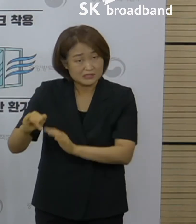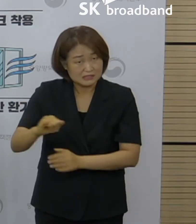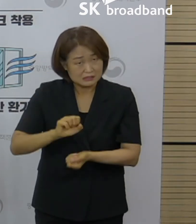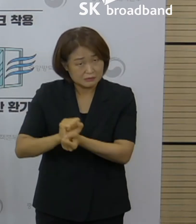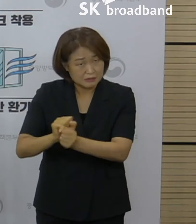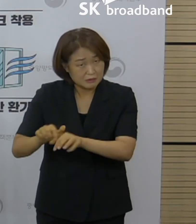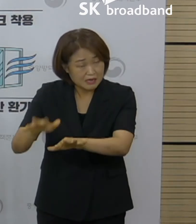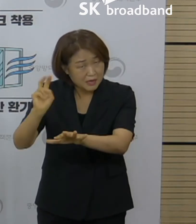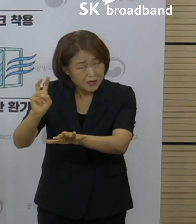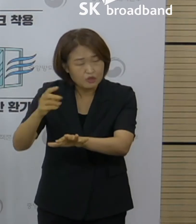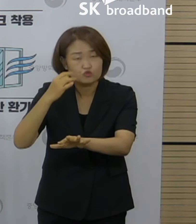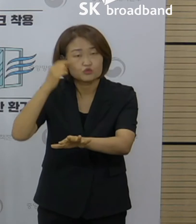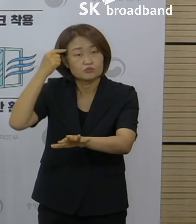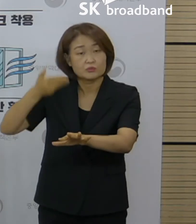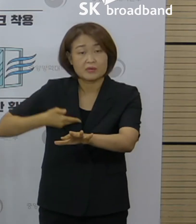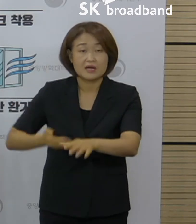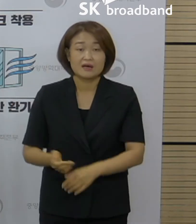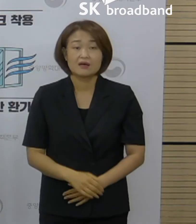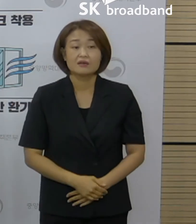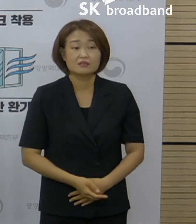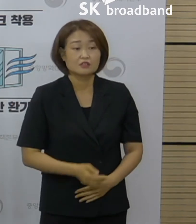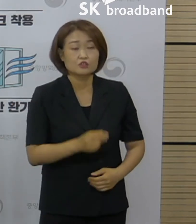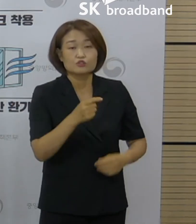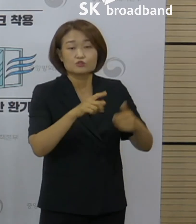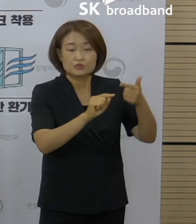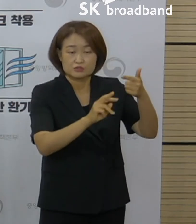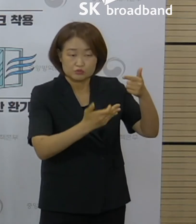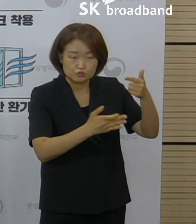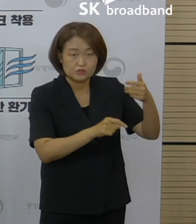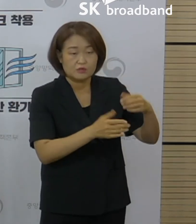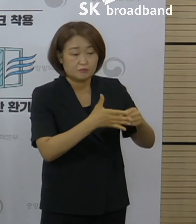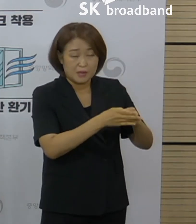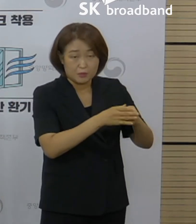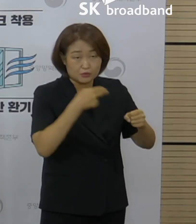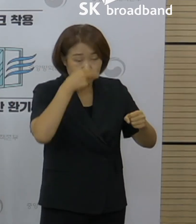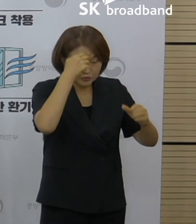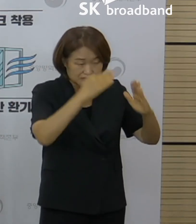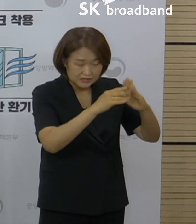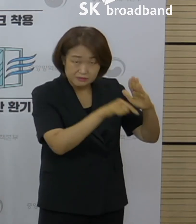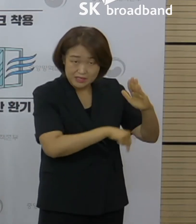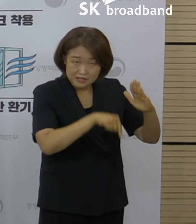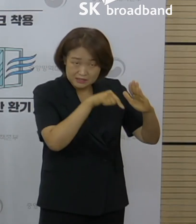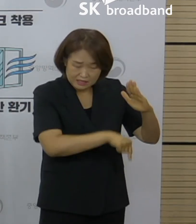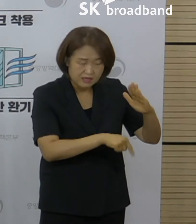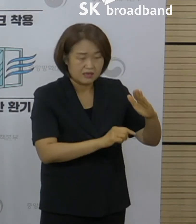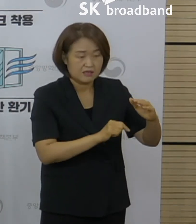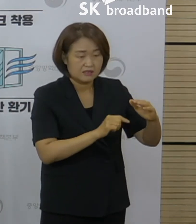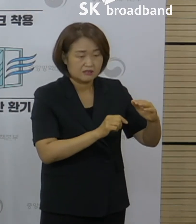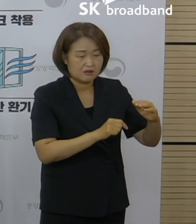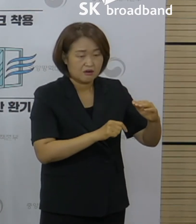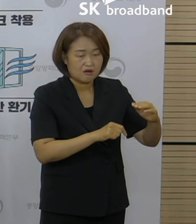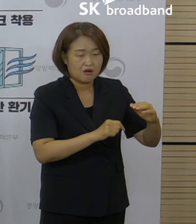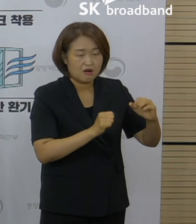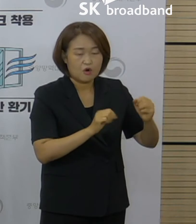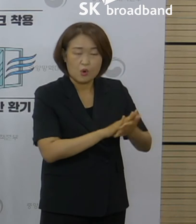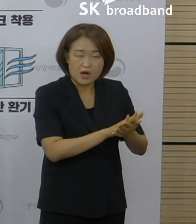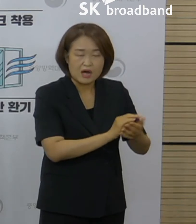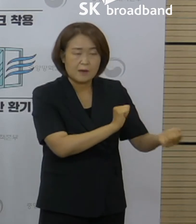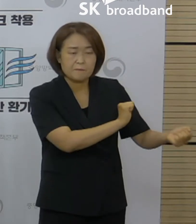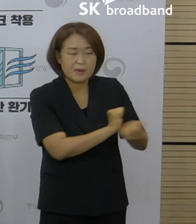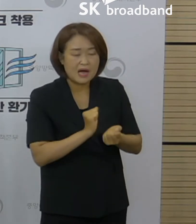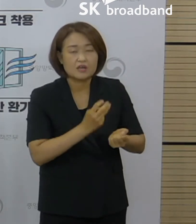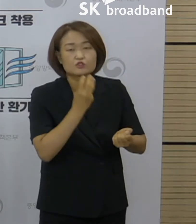6월 19일 날 서울 마포구에 있는 주점에서 노출돼서 감염된 걸로 추정된 서울 거주자 한